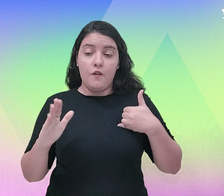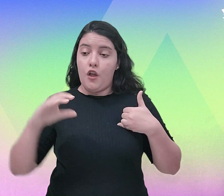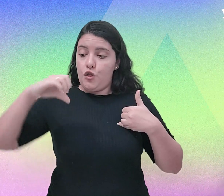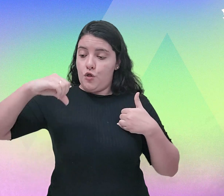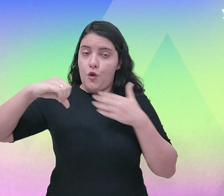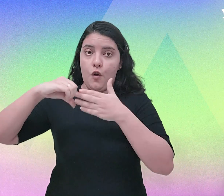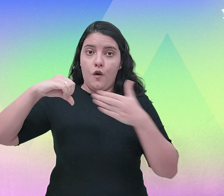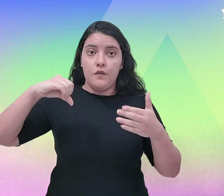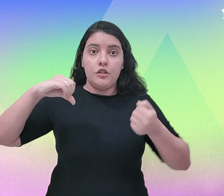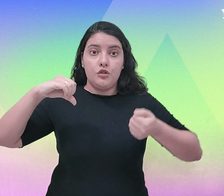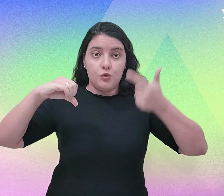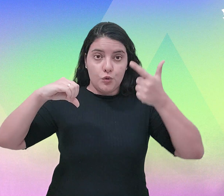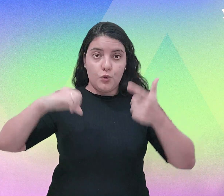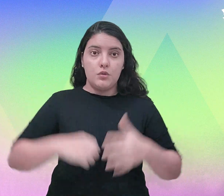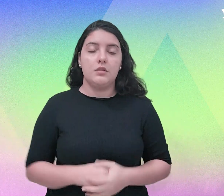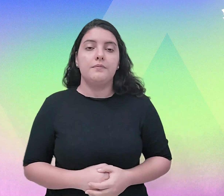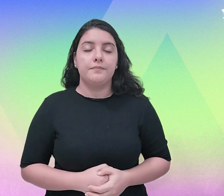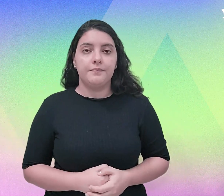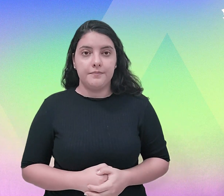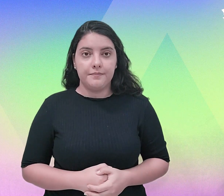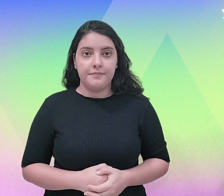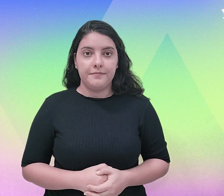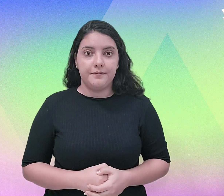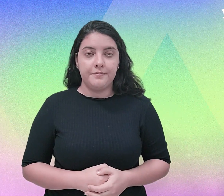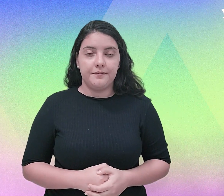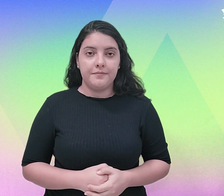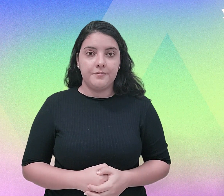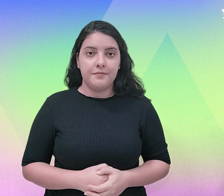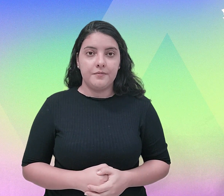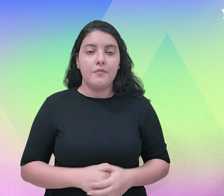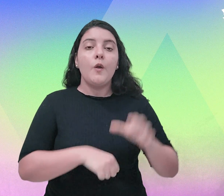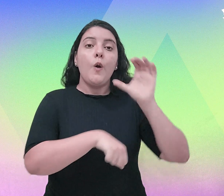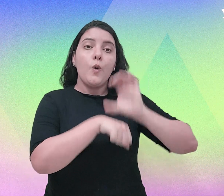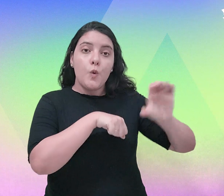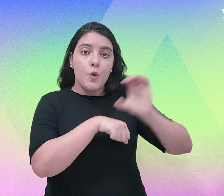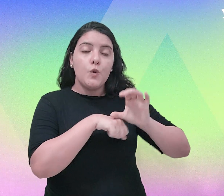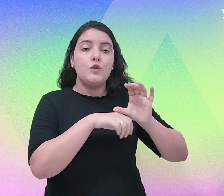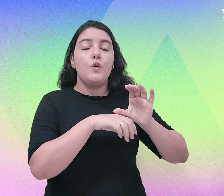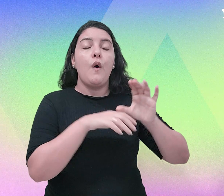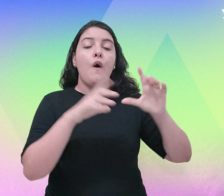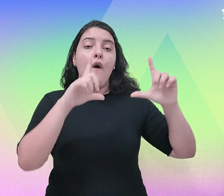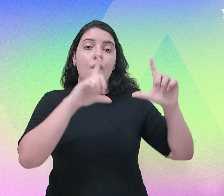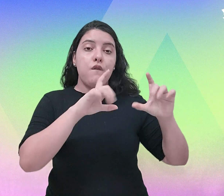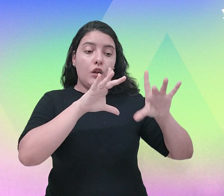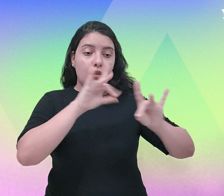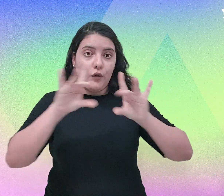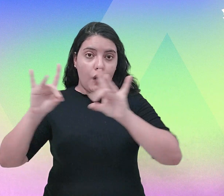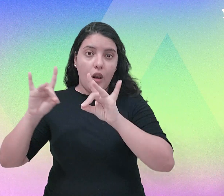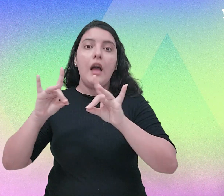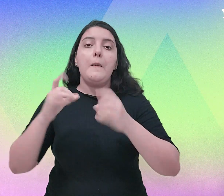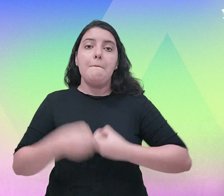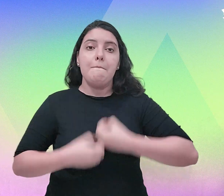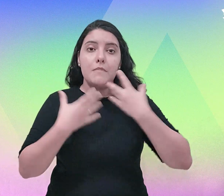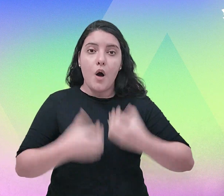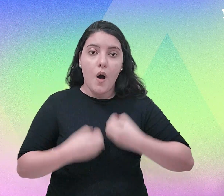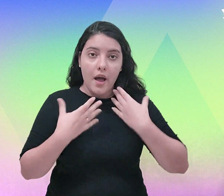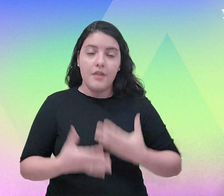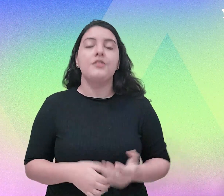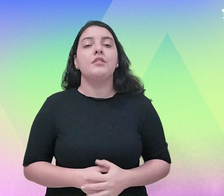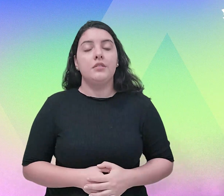9 anos e 12 anos o curso fotocolagem e as poéticas da deformidade uma animação sobre